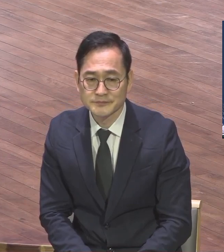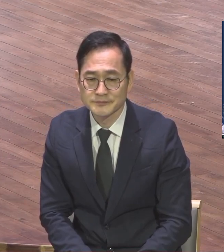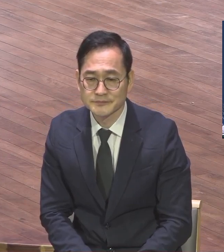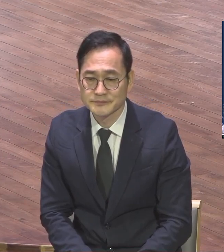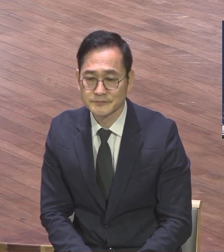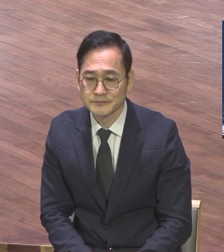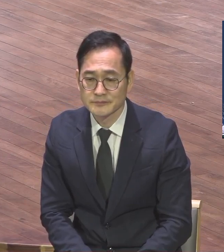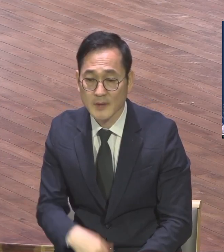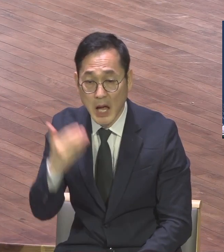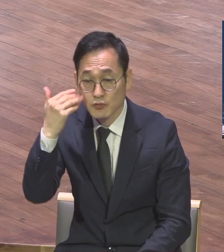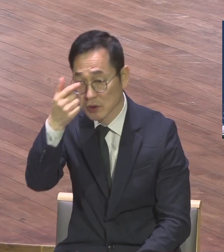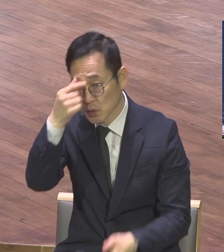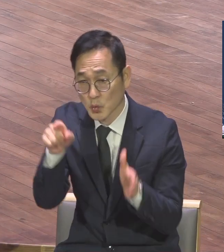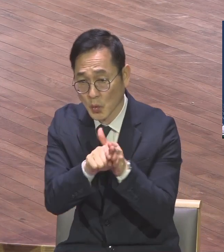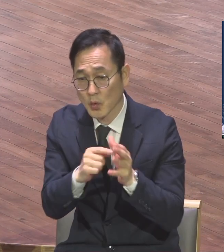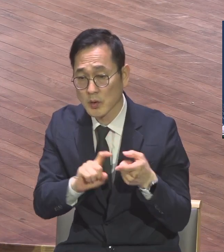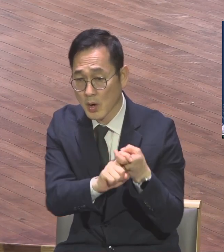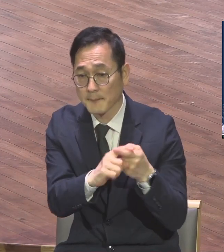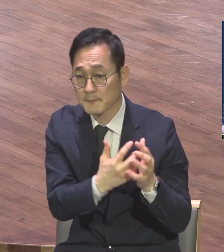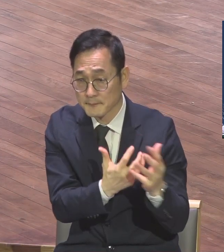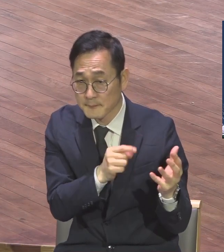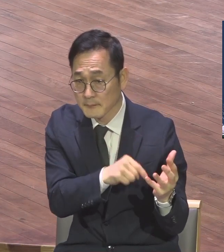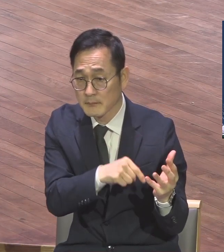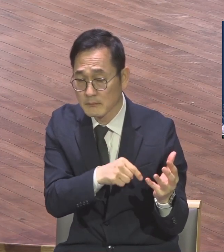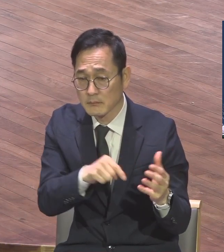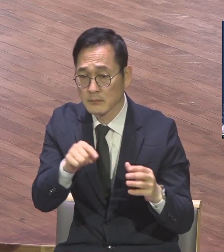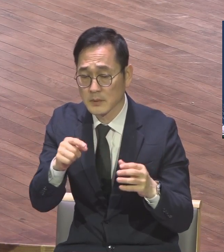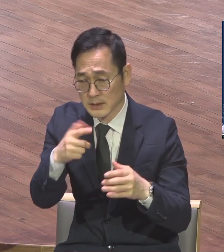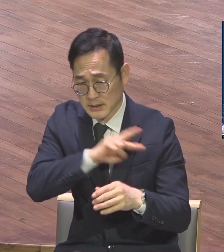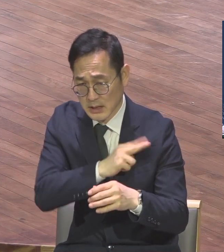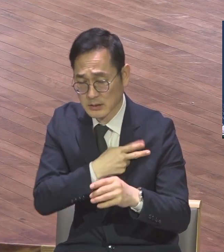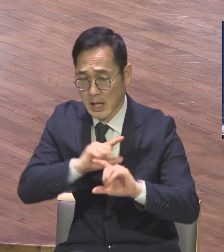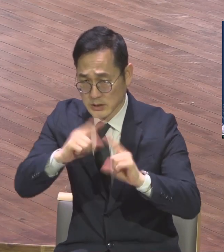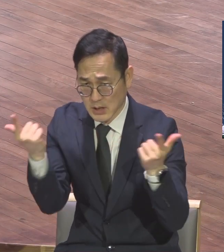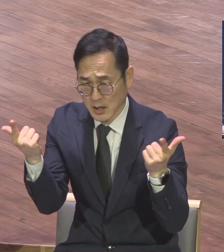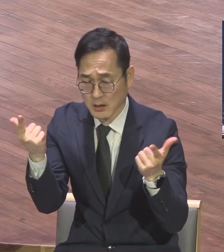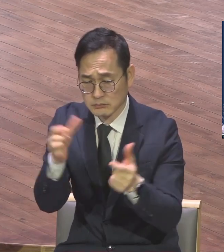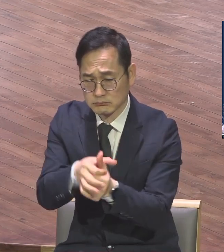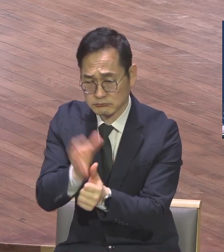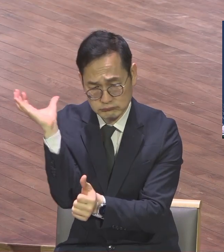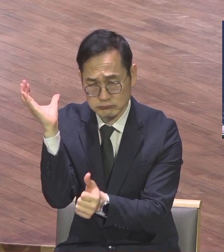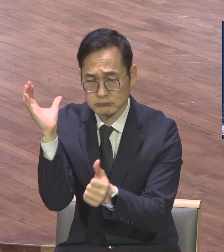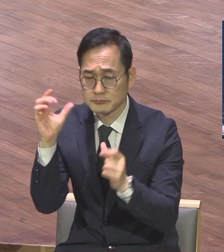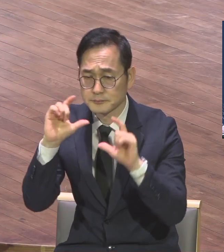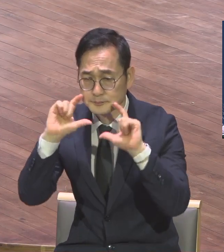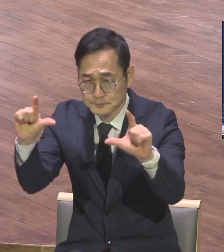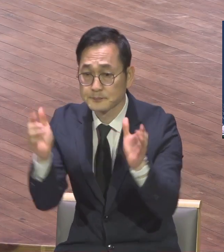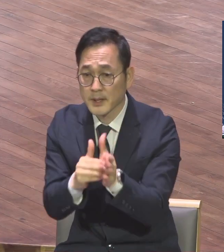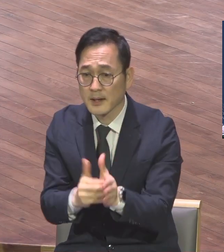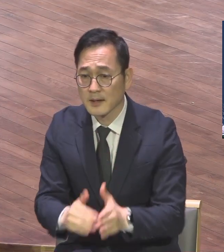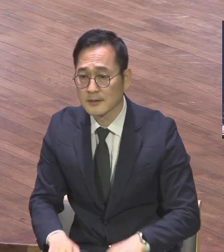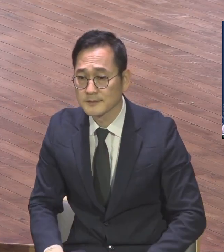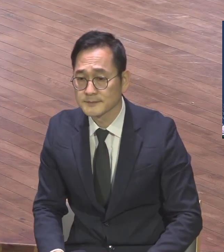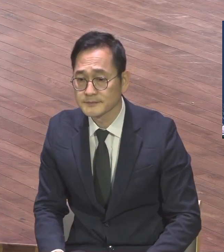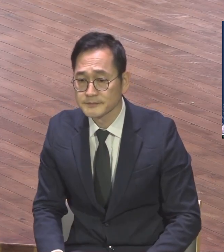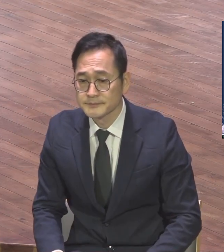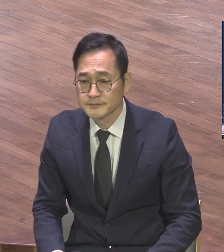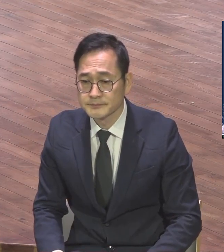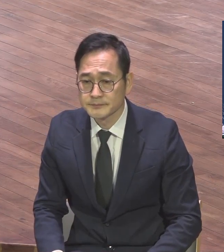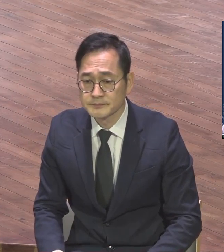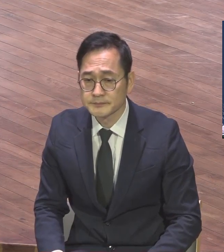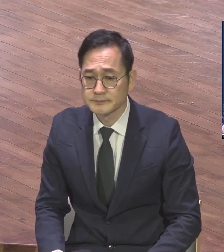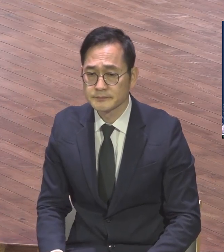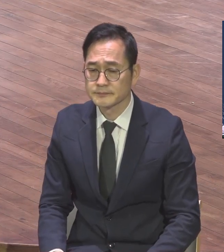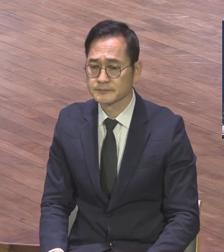공기관이 그렇게 이제 선포를 하고 이단교회 해제를 결정한 거예요. 그 어떤 분은 이렇게 생각할 수 있습니다.